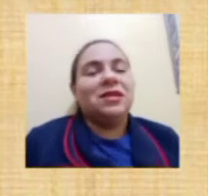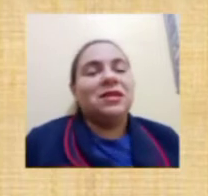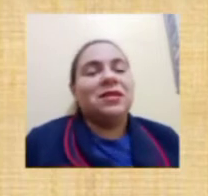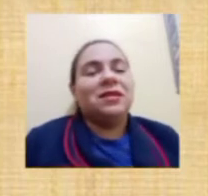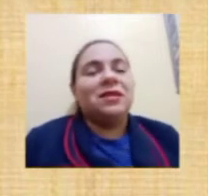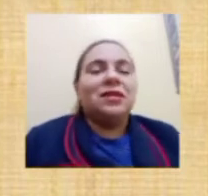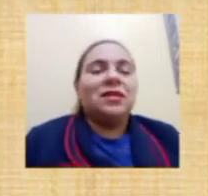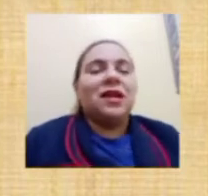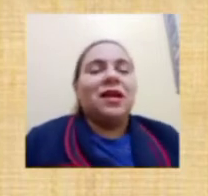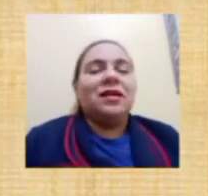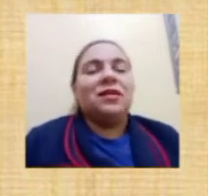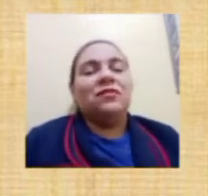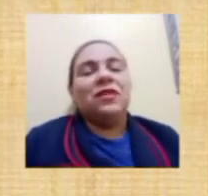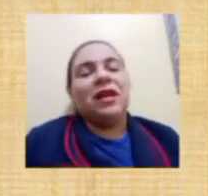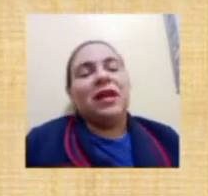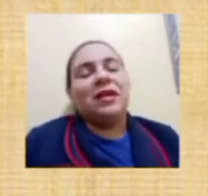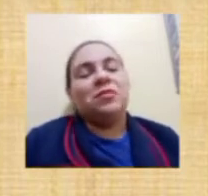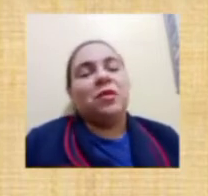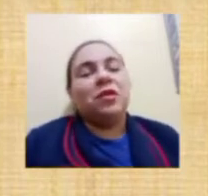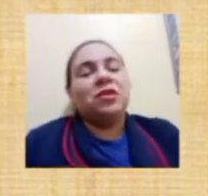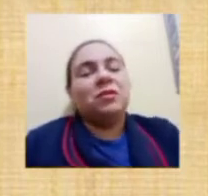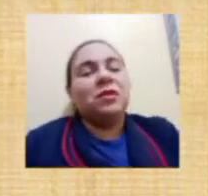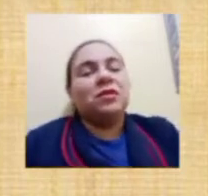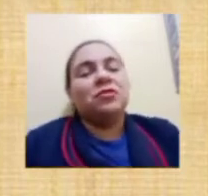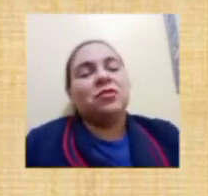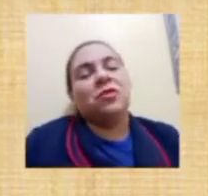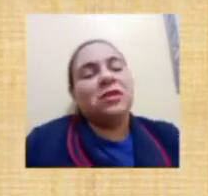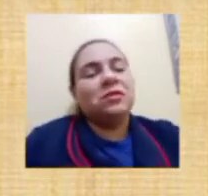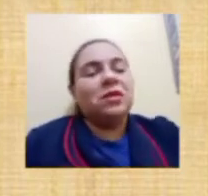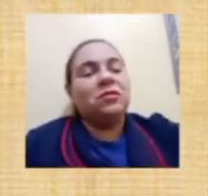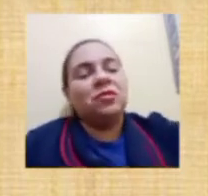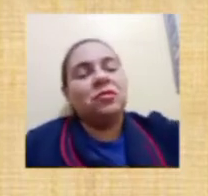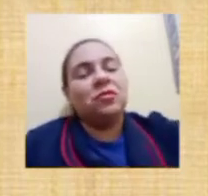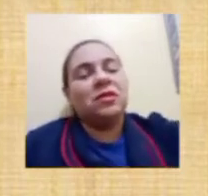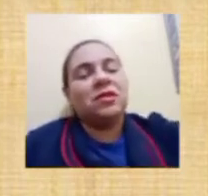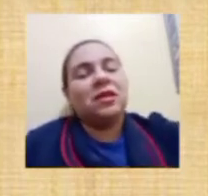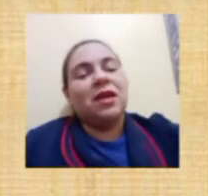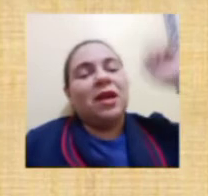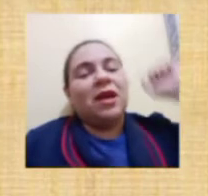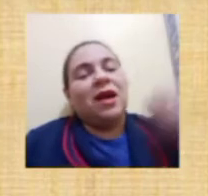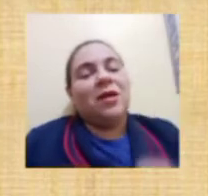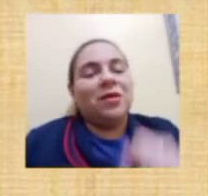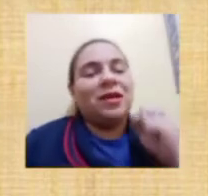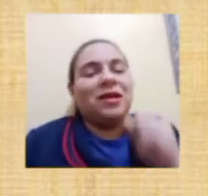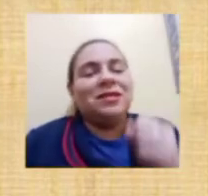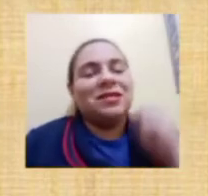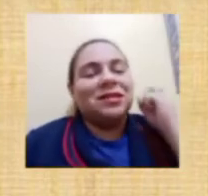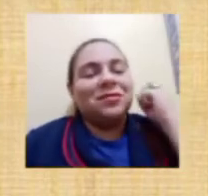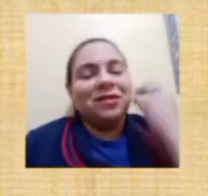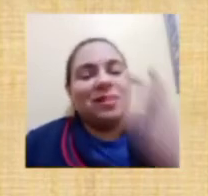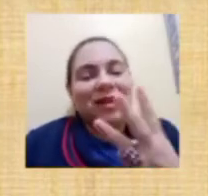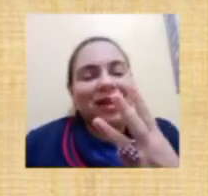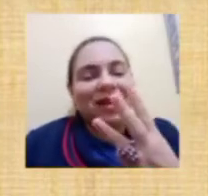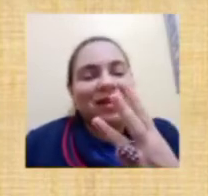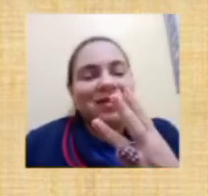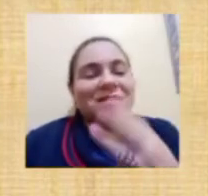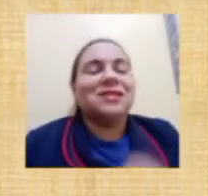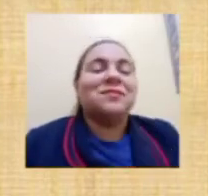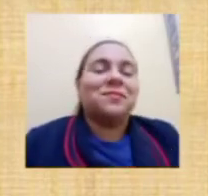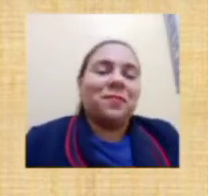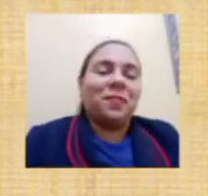7 menos, né, 5, que é positivo, sinais iguais, soma e repete o sinal. Então,